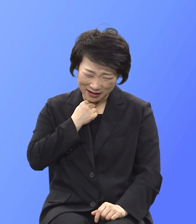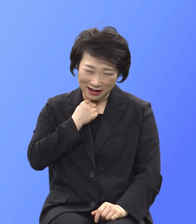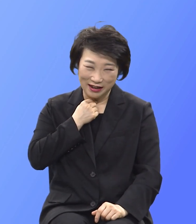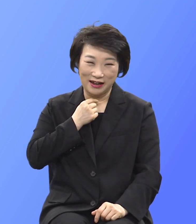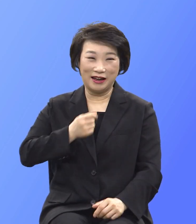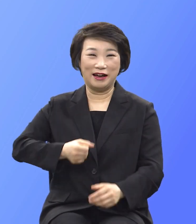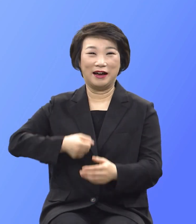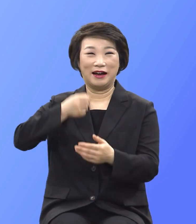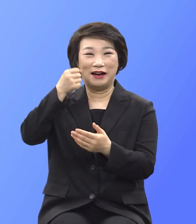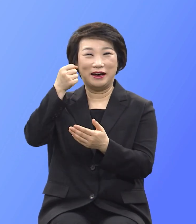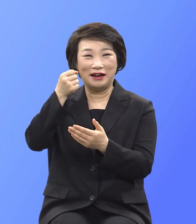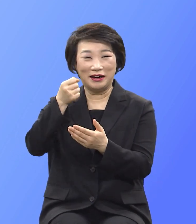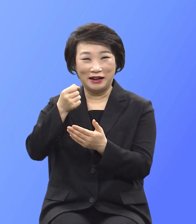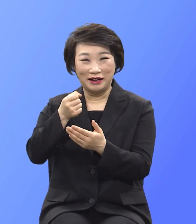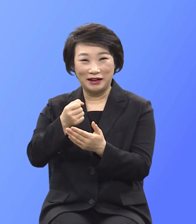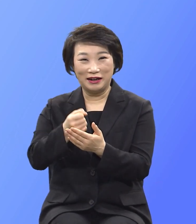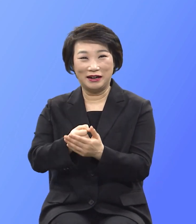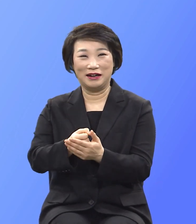살리라.